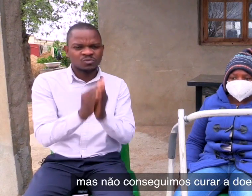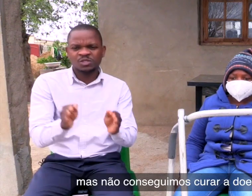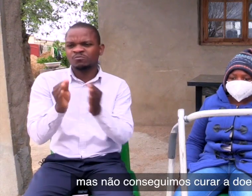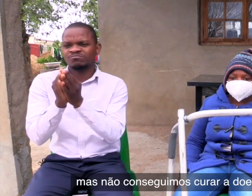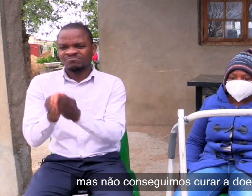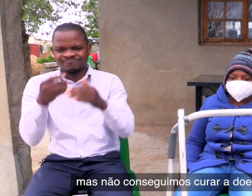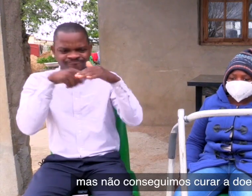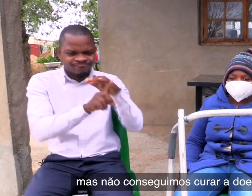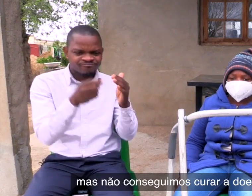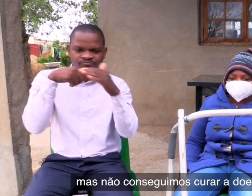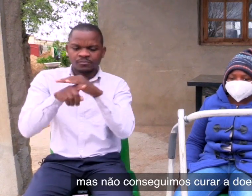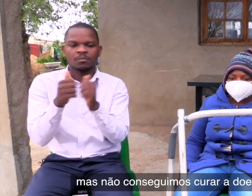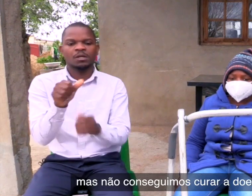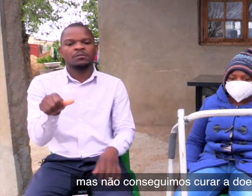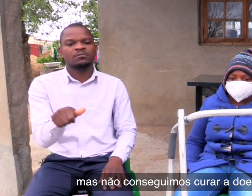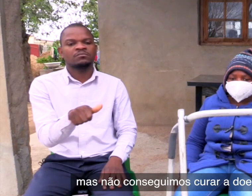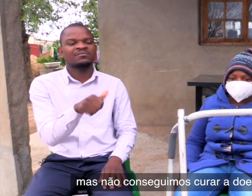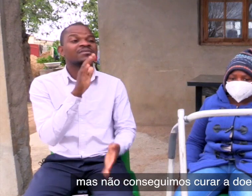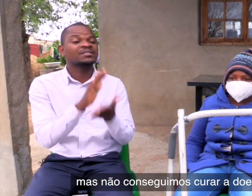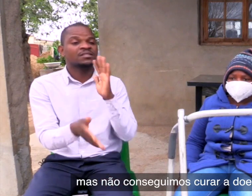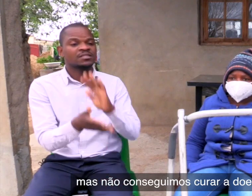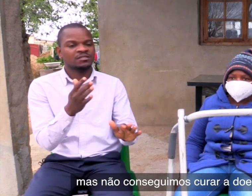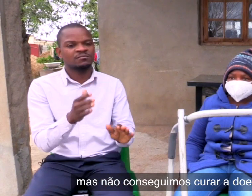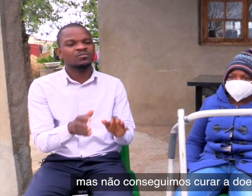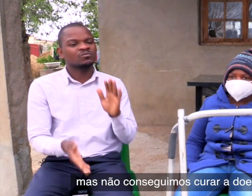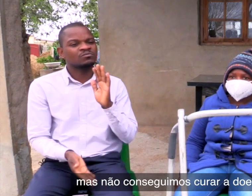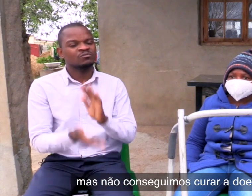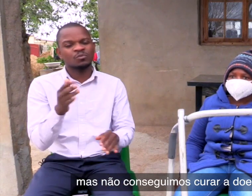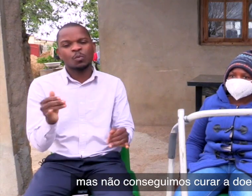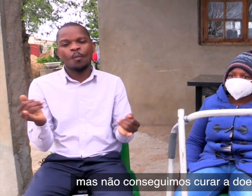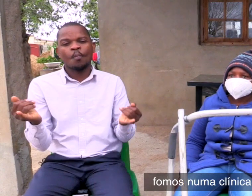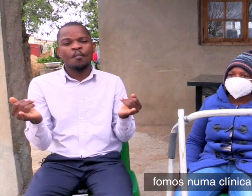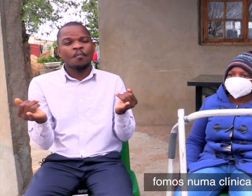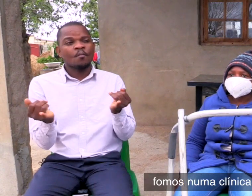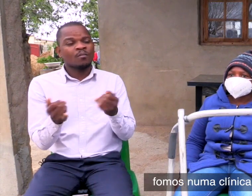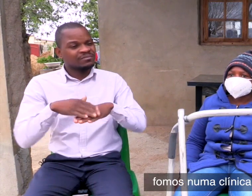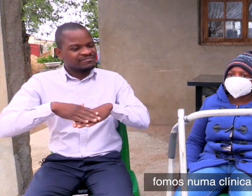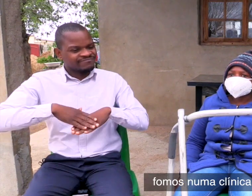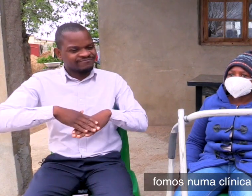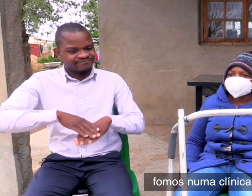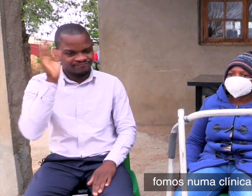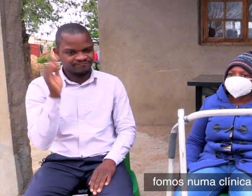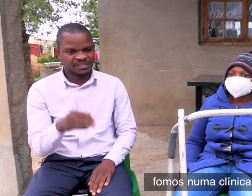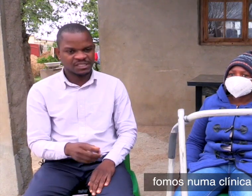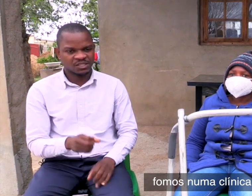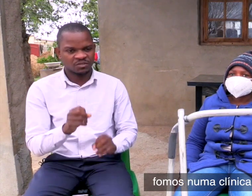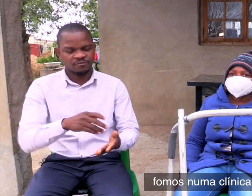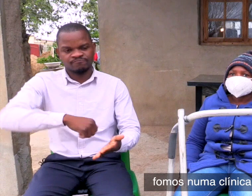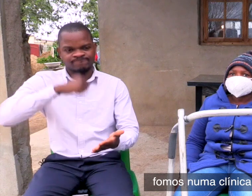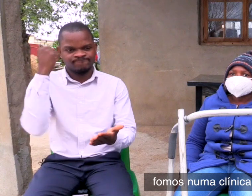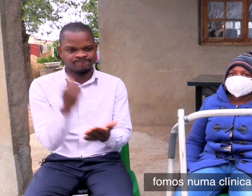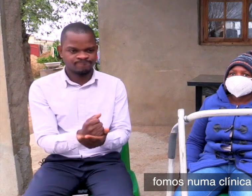conseguimos recuperar a doença. Ela ficou mais magrinha, mais magrinha. Então fomos a um médico